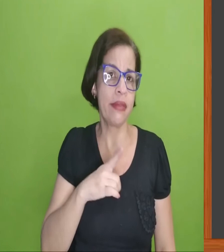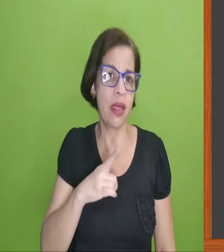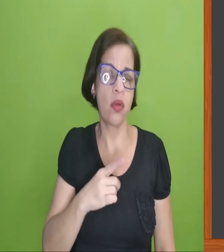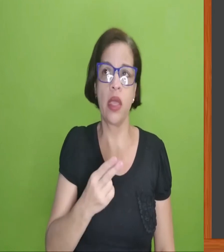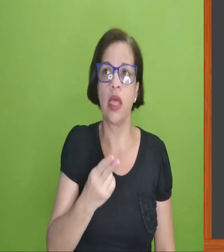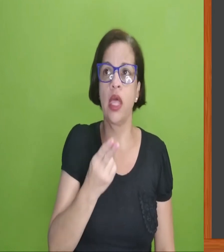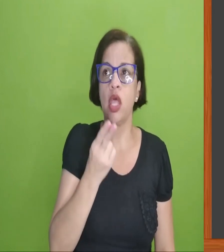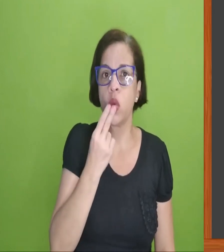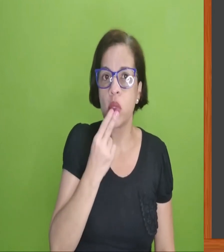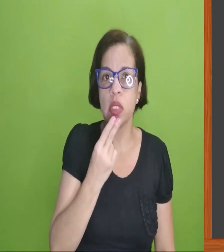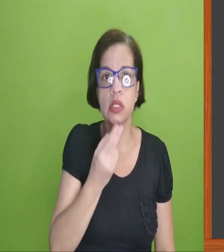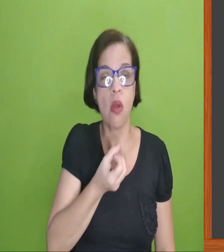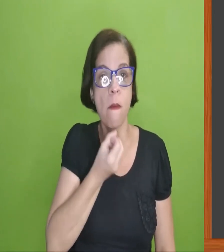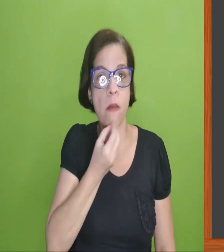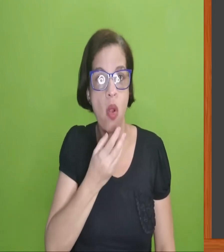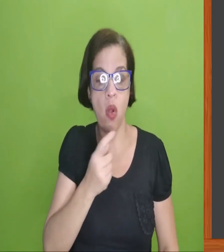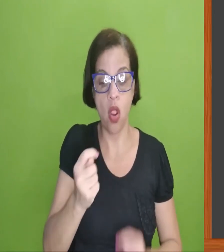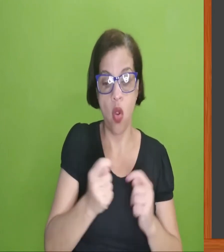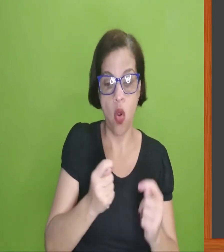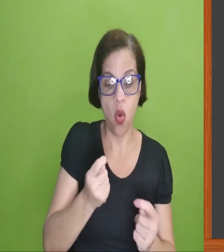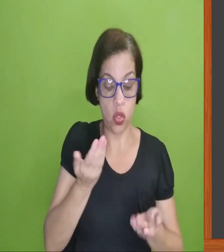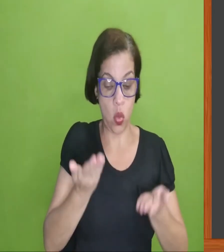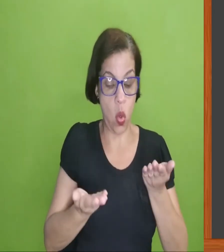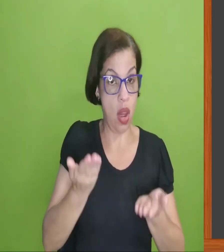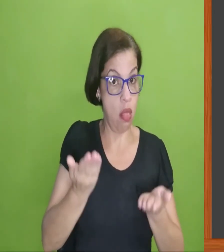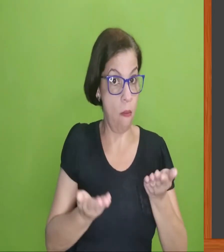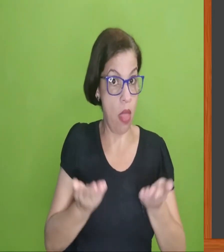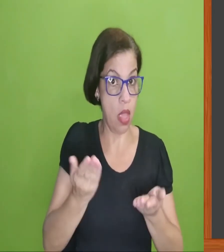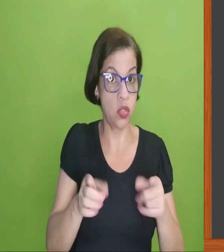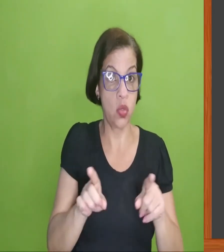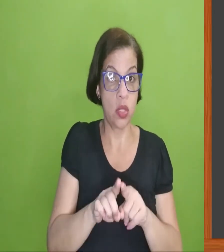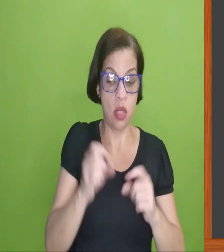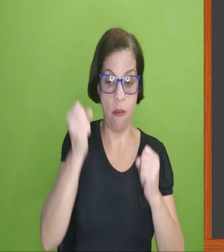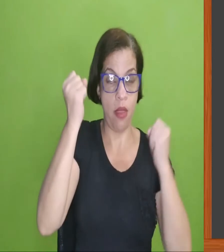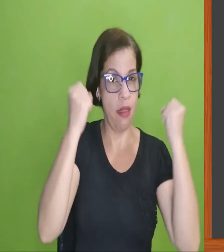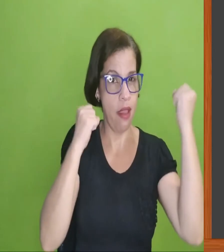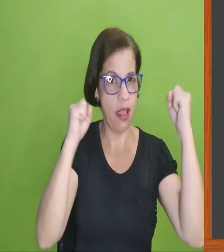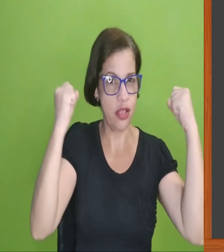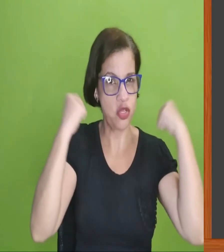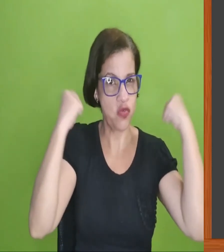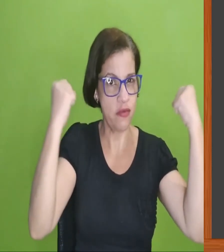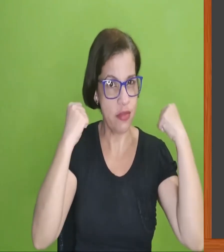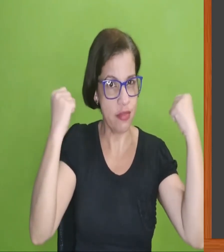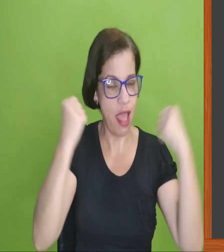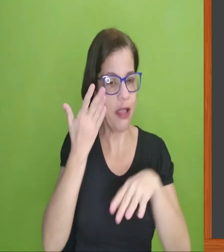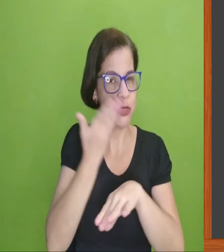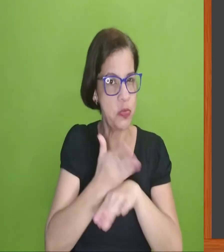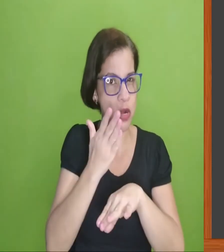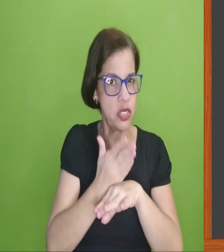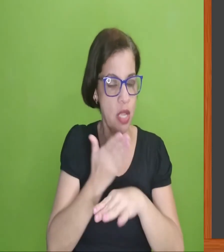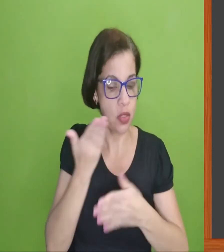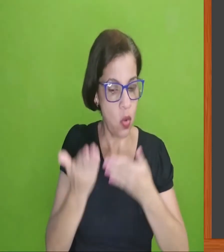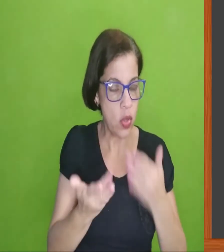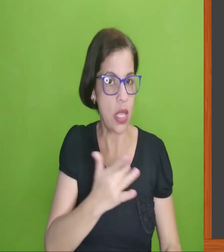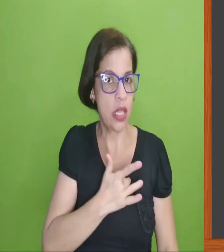uma nutrição adequada, o controle do peso corporal, a prática de atividades físicas, os